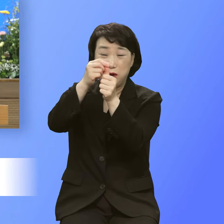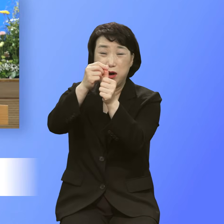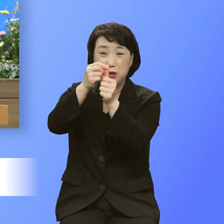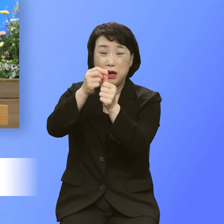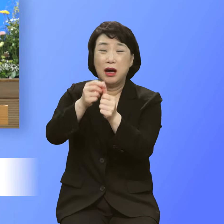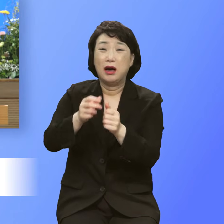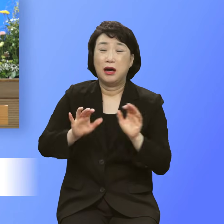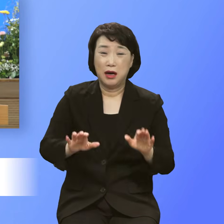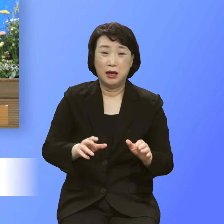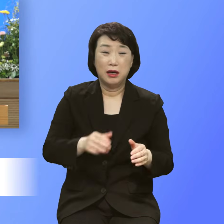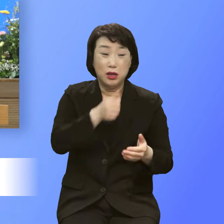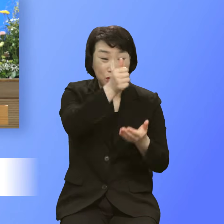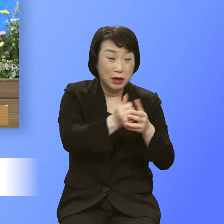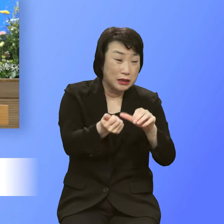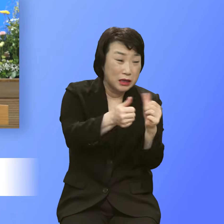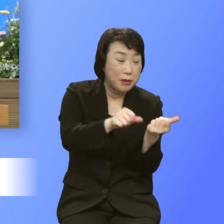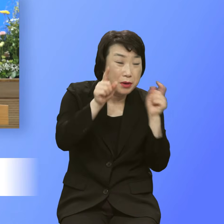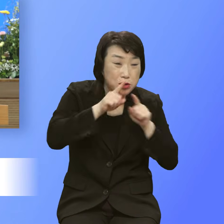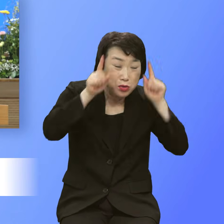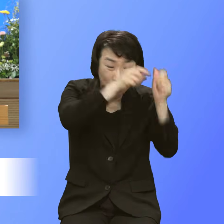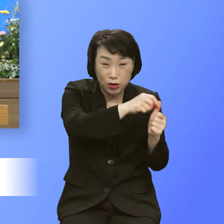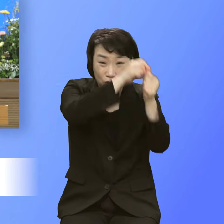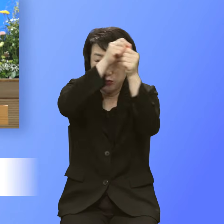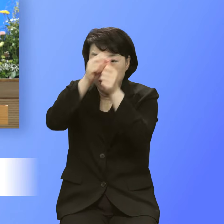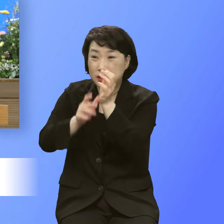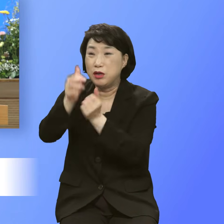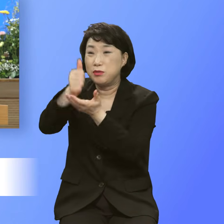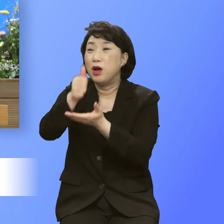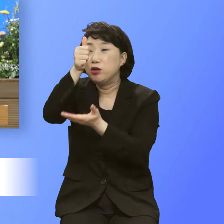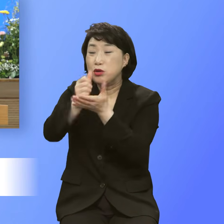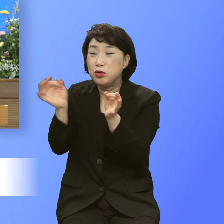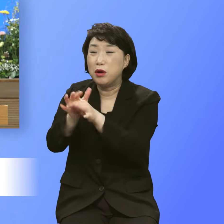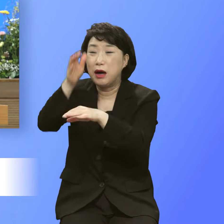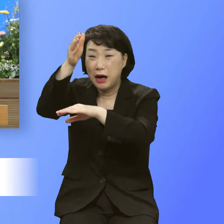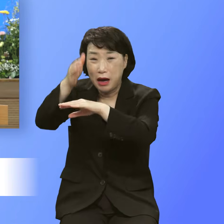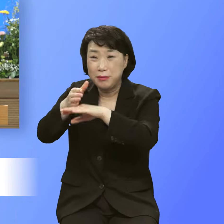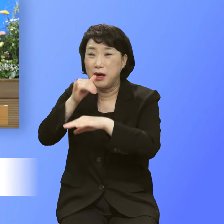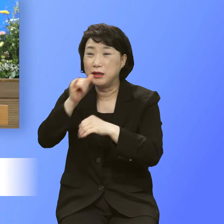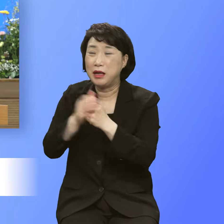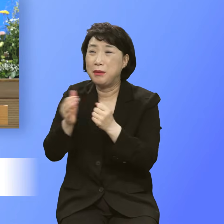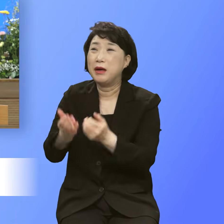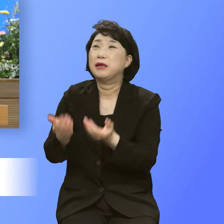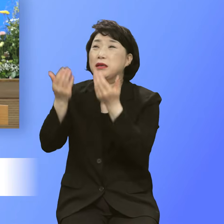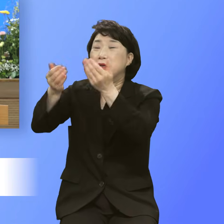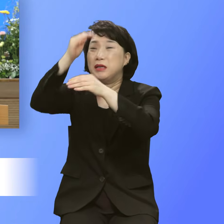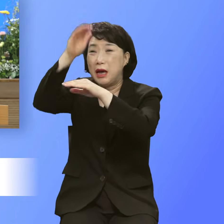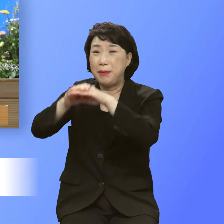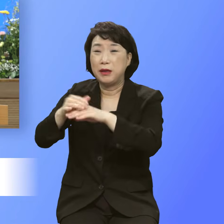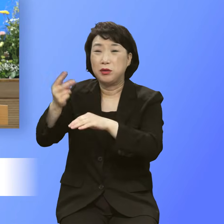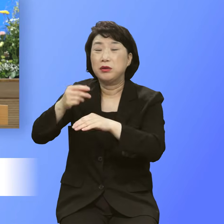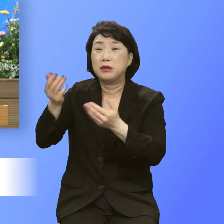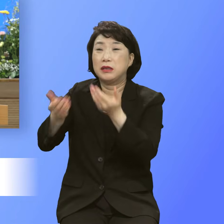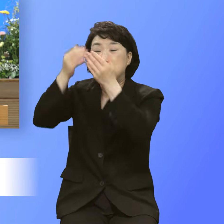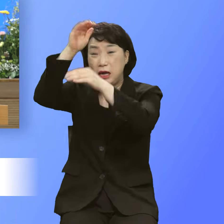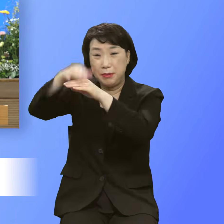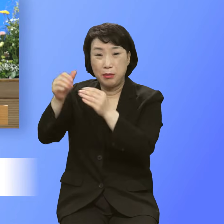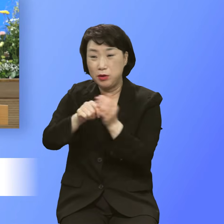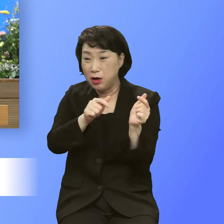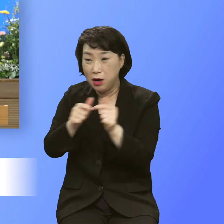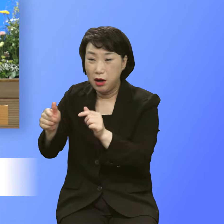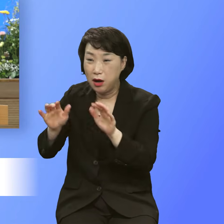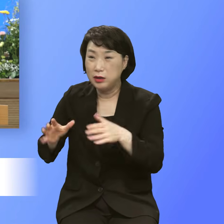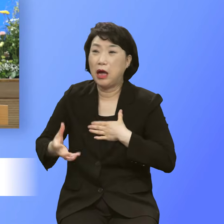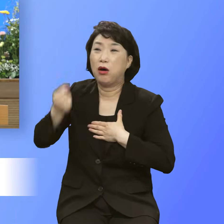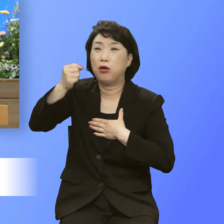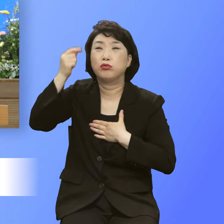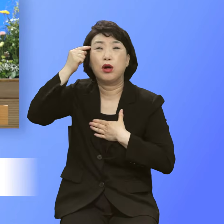죄와 사망과 지옥에서 구원하신 예수님의 속죄의 피가 감사해서 드리는 예배와 드리는 예물과 이런 것들이 왜